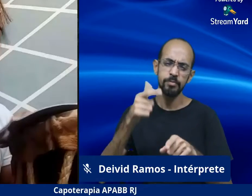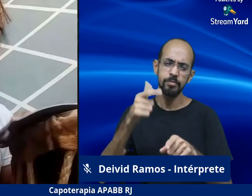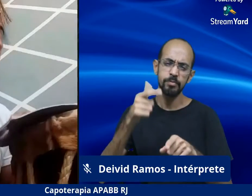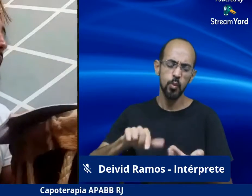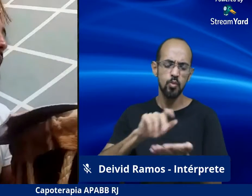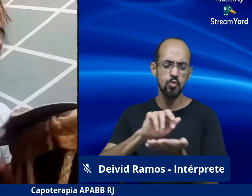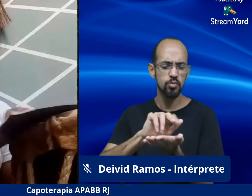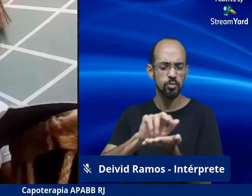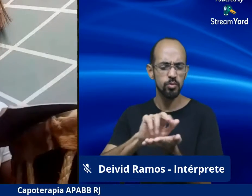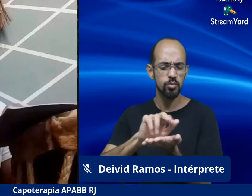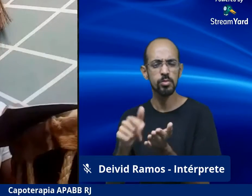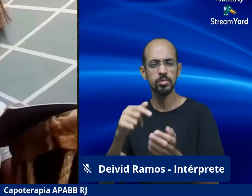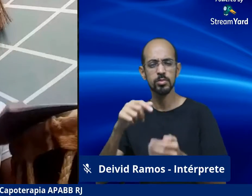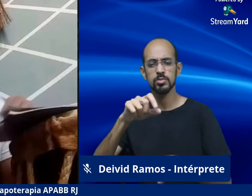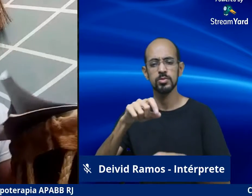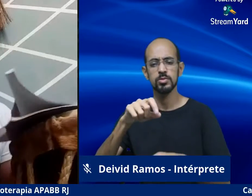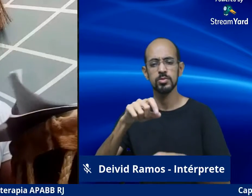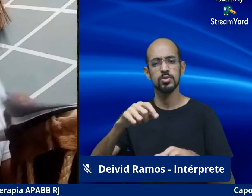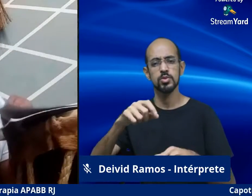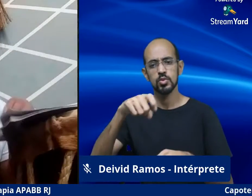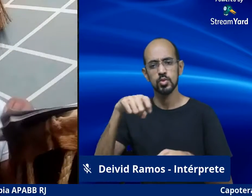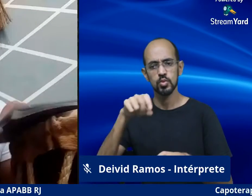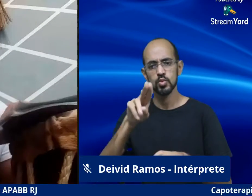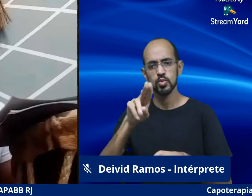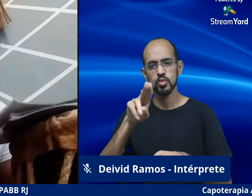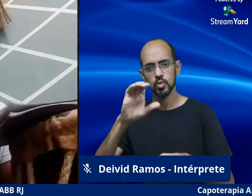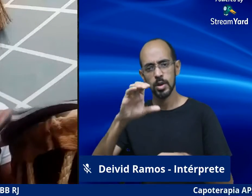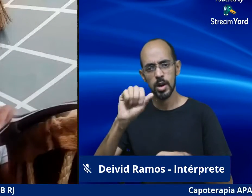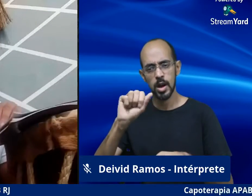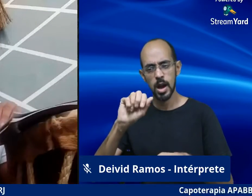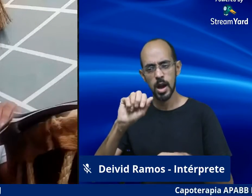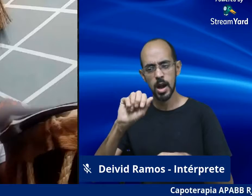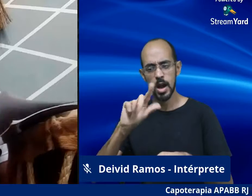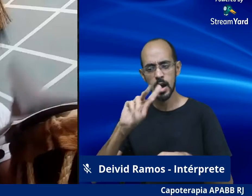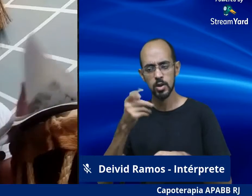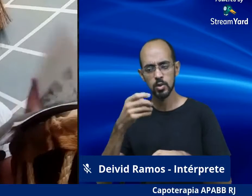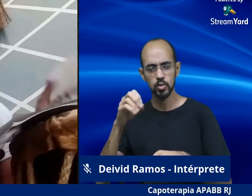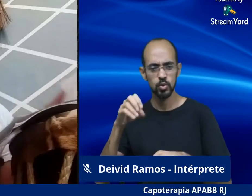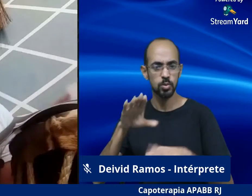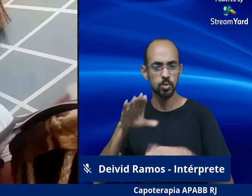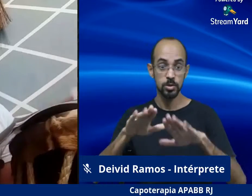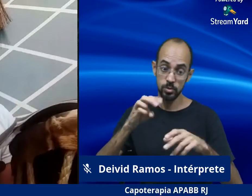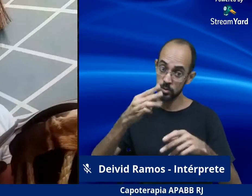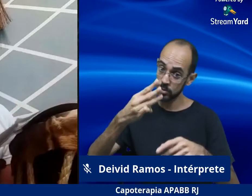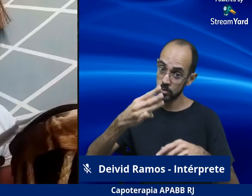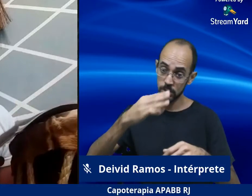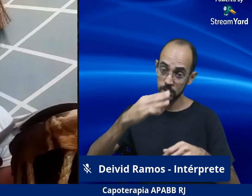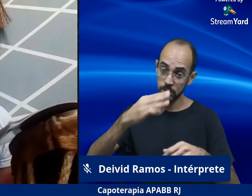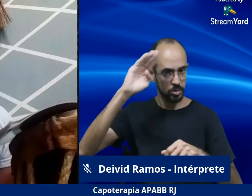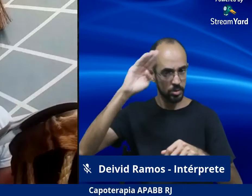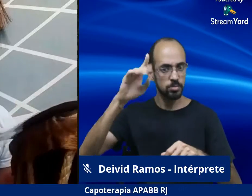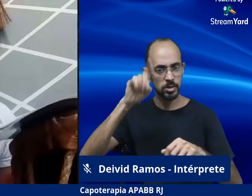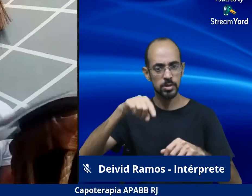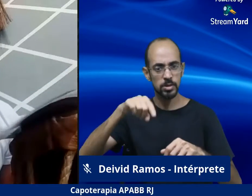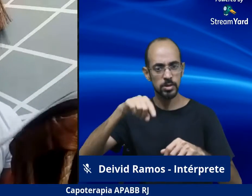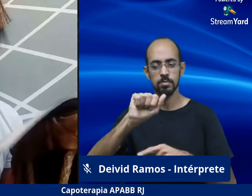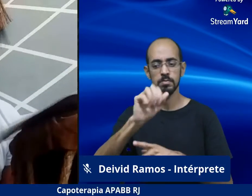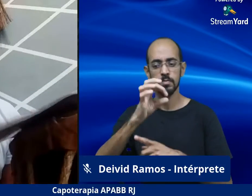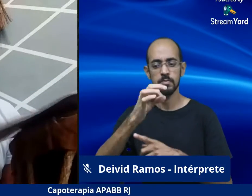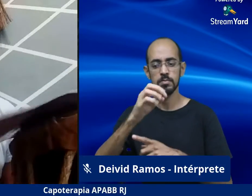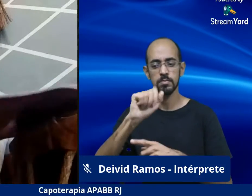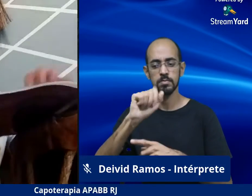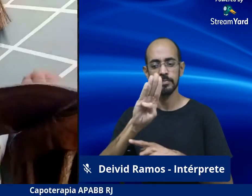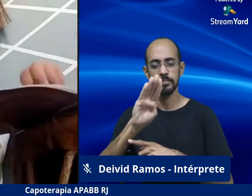um chocalhinho, né? A gente pode colocar esses, mas os 3 principais são o atabaque, o pandeiro